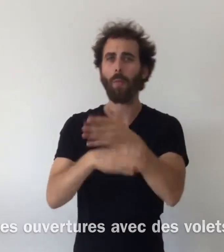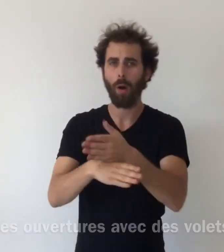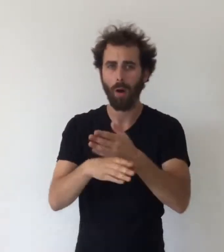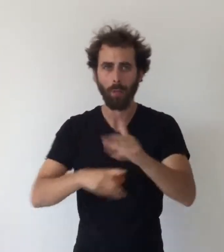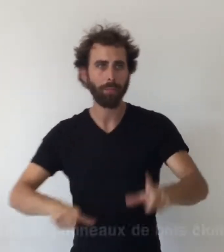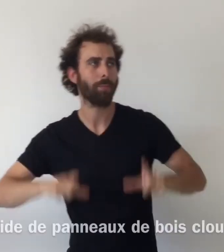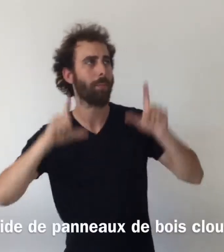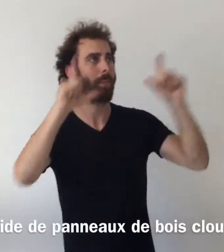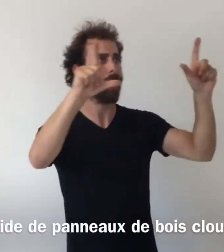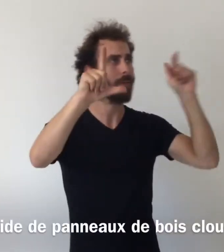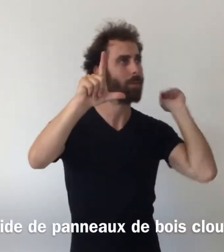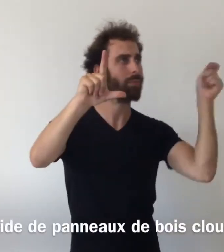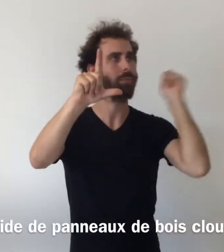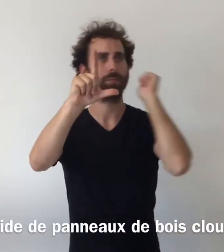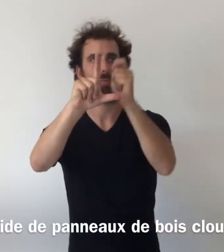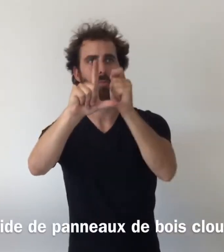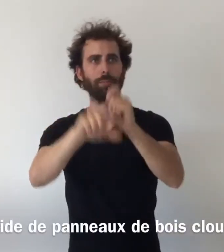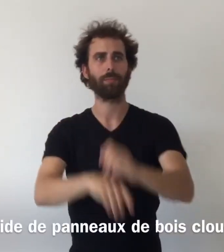des volets ou bien à l'aide de panneaux de bois cloués.